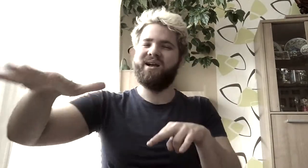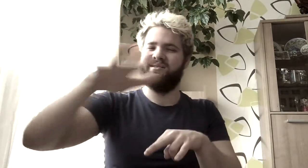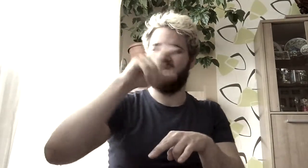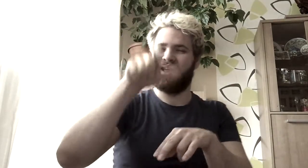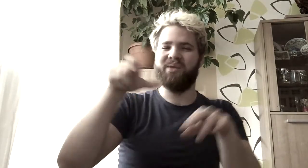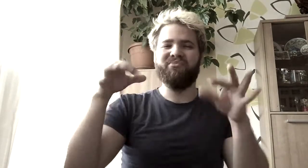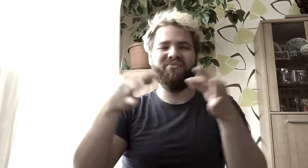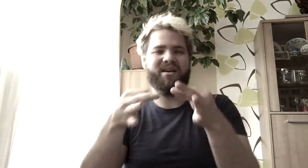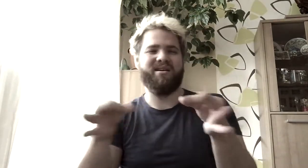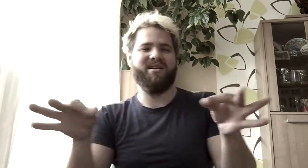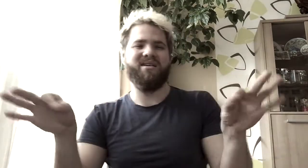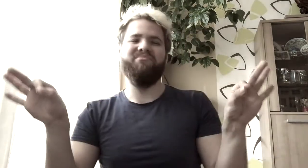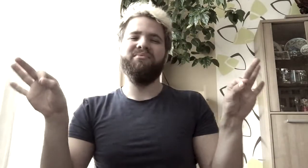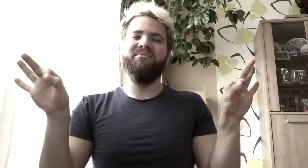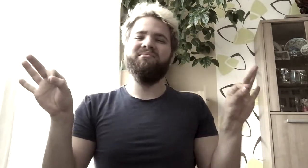where people are free